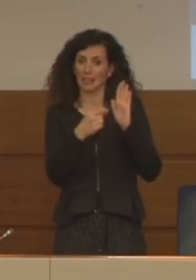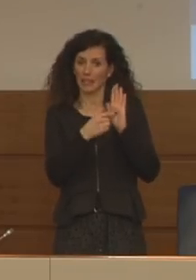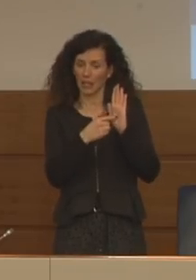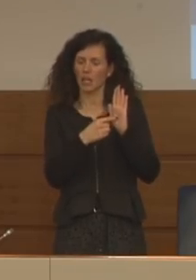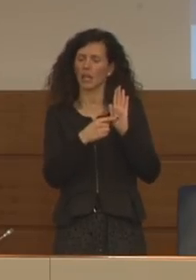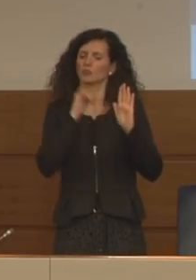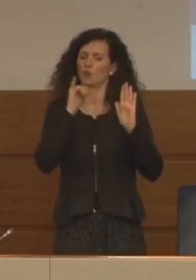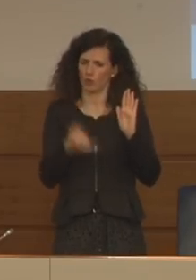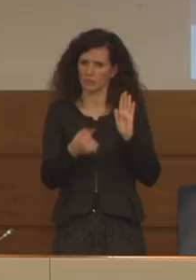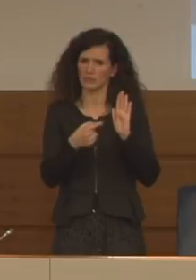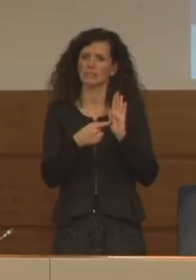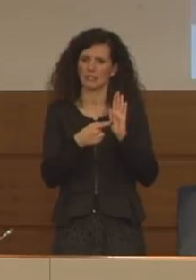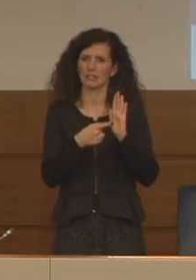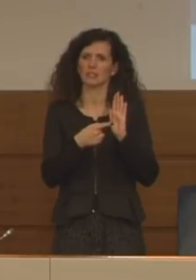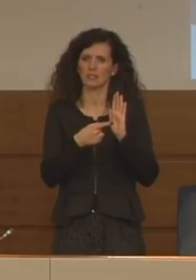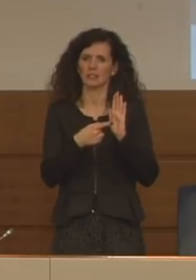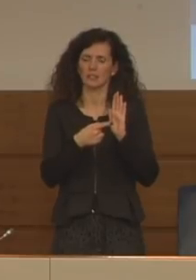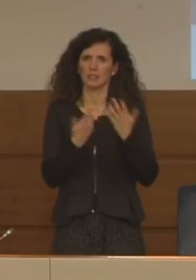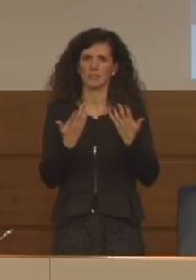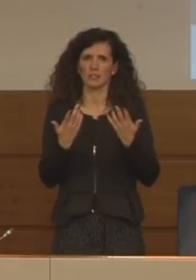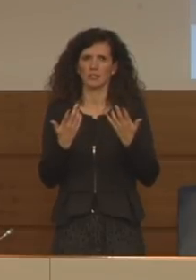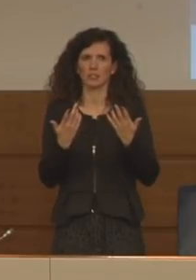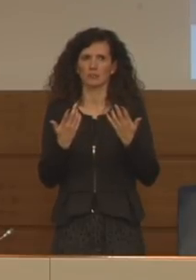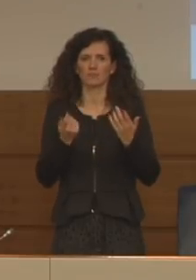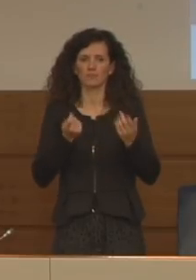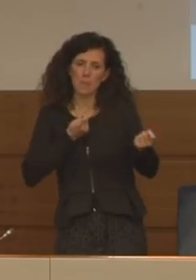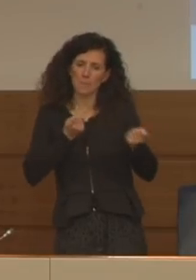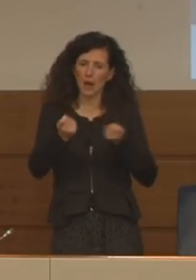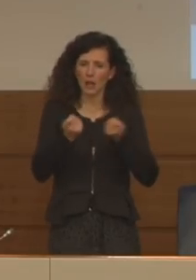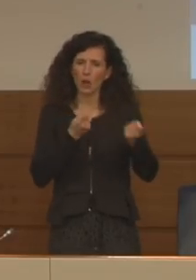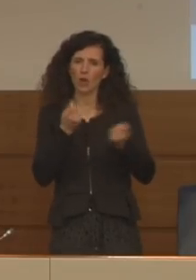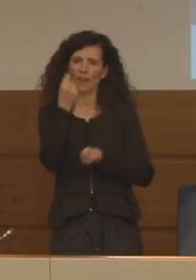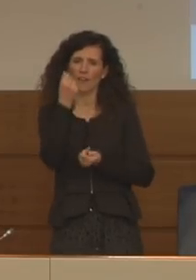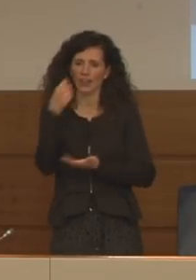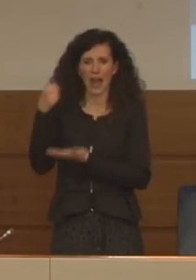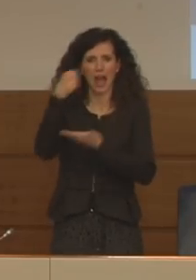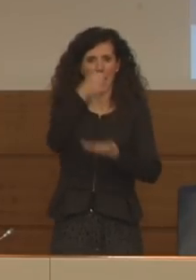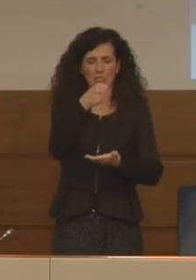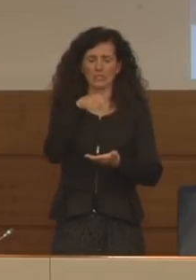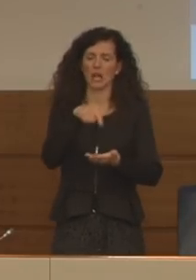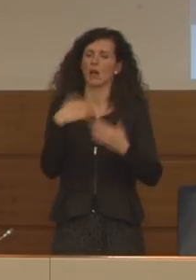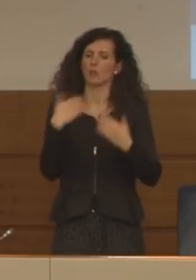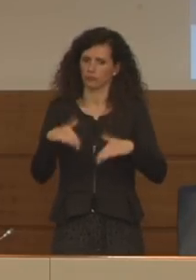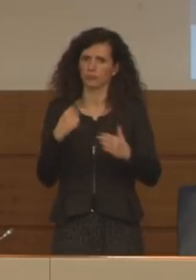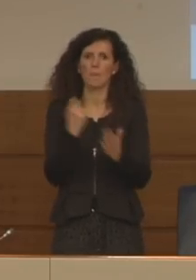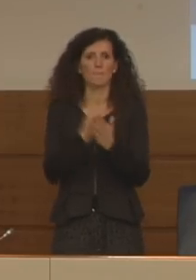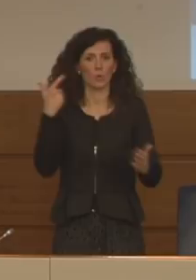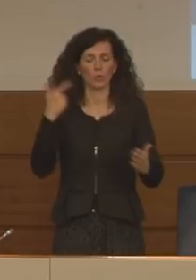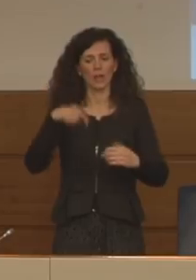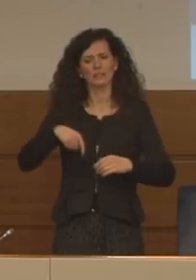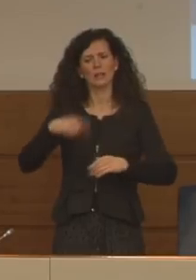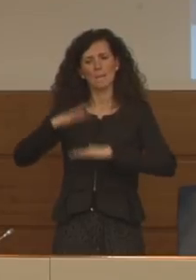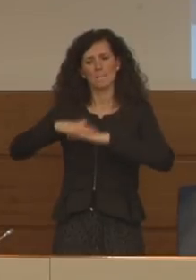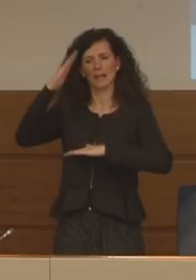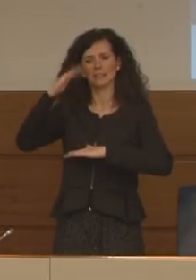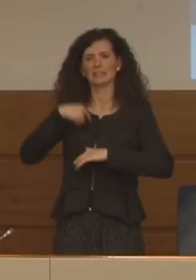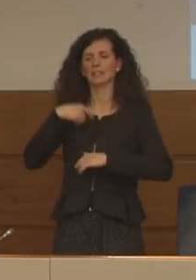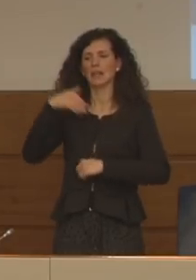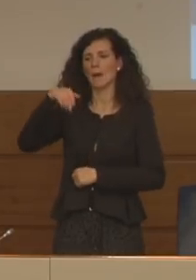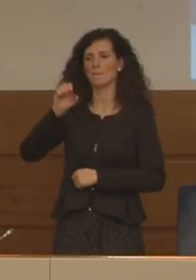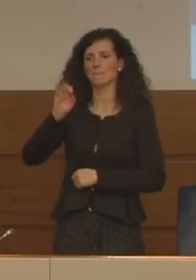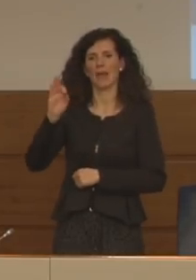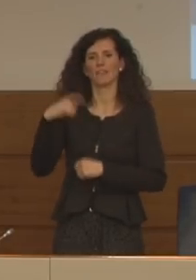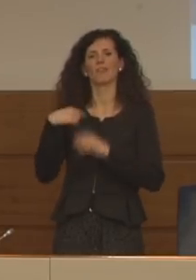molto forte in termini di manovra di finanza pubblica questa mattina parlavo con un mio collega del mef